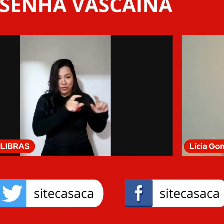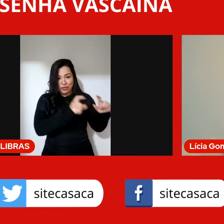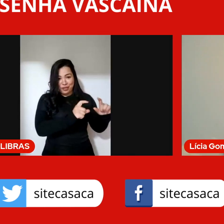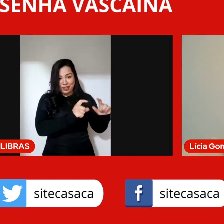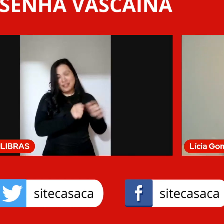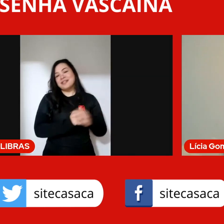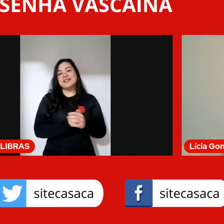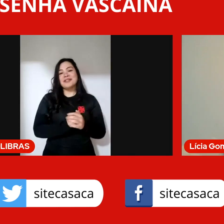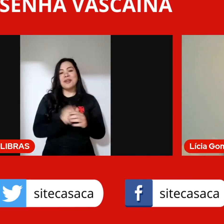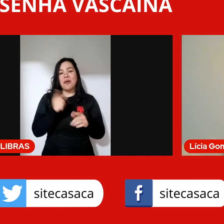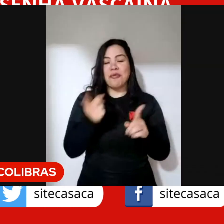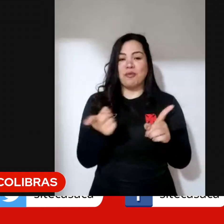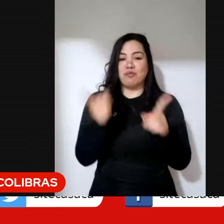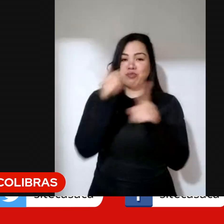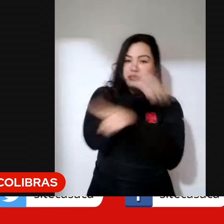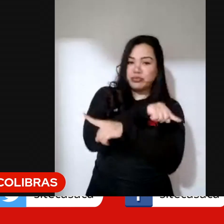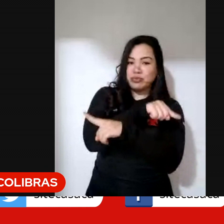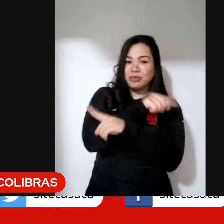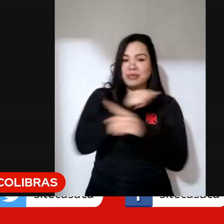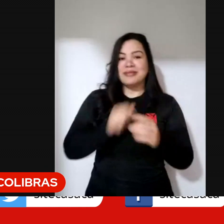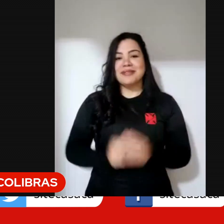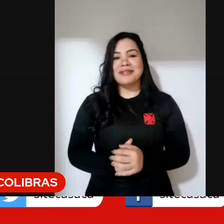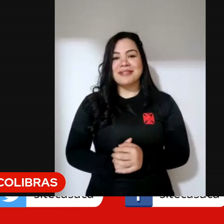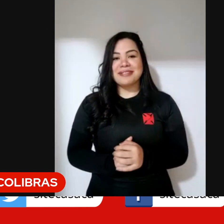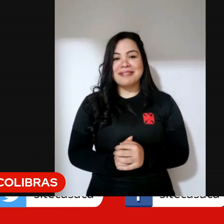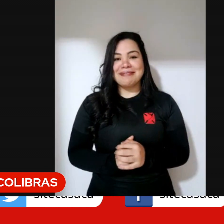passar para cá.